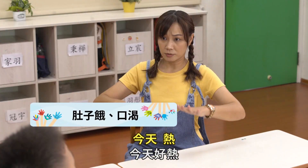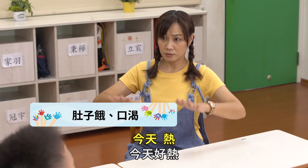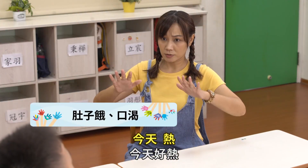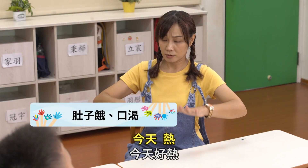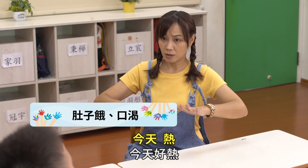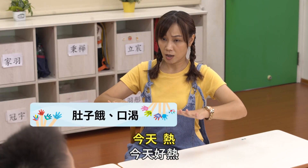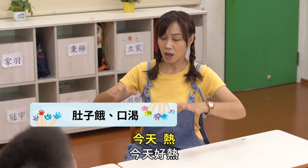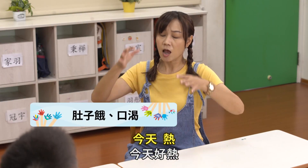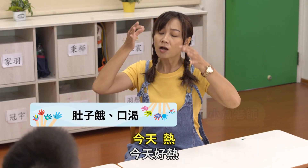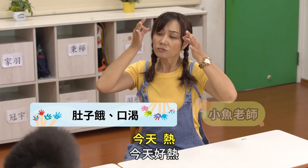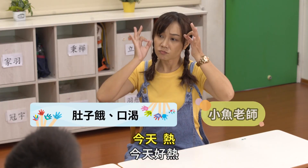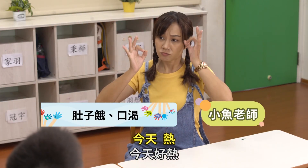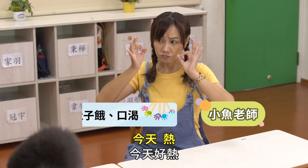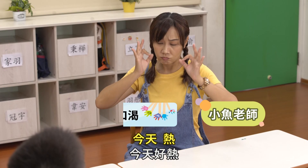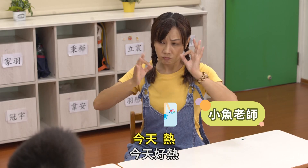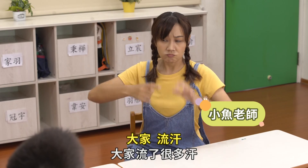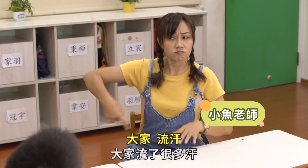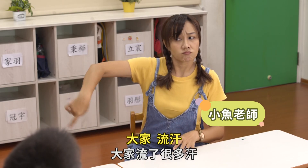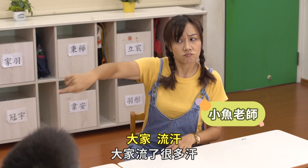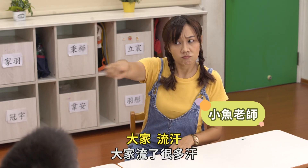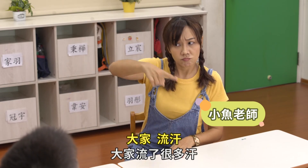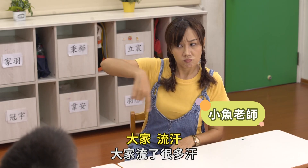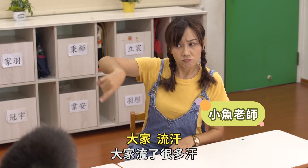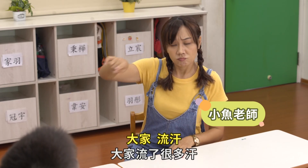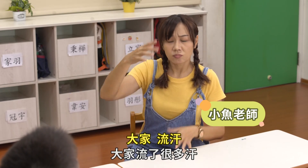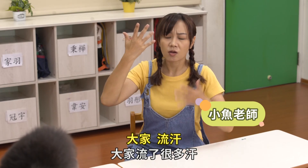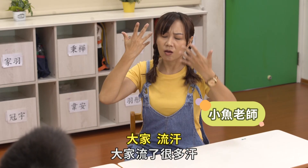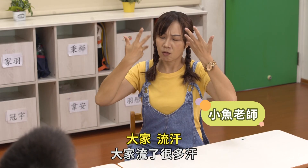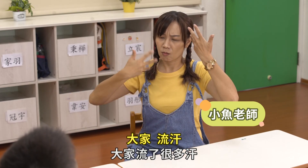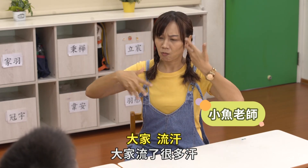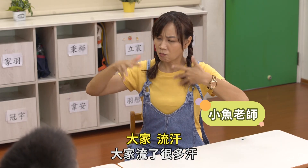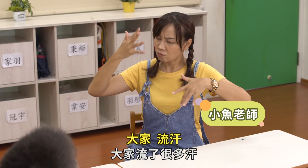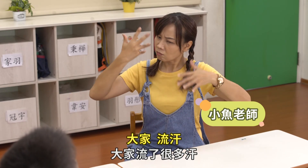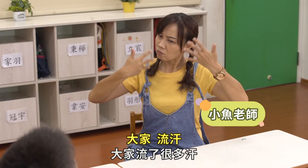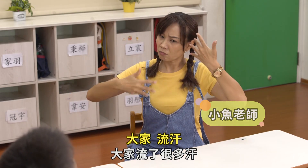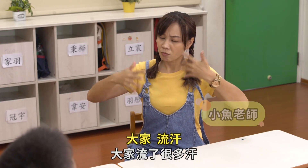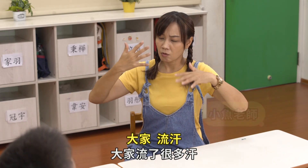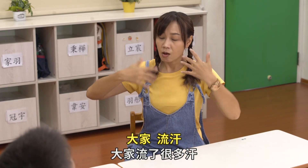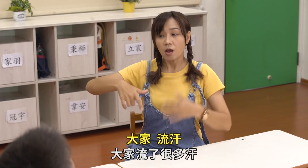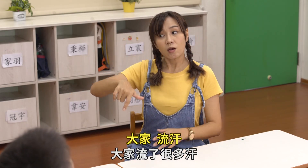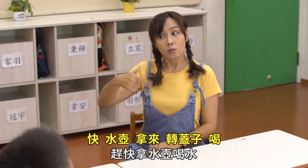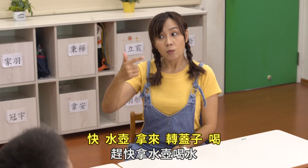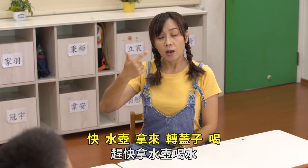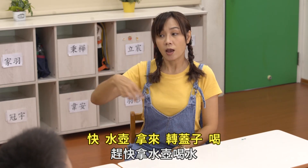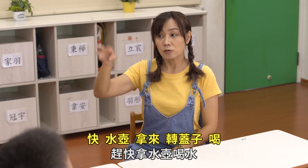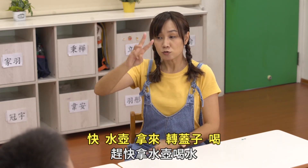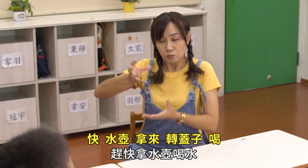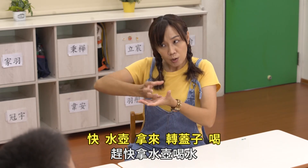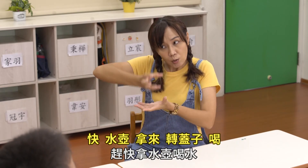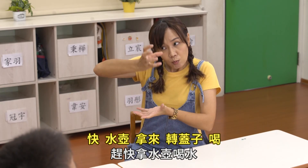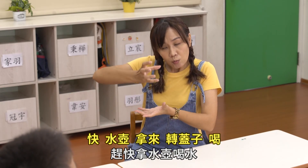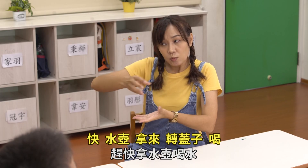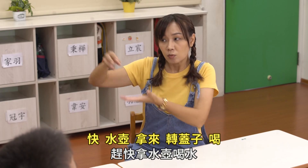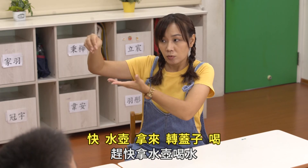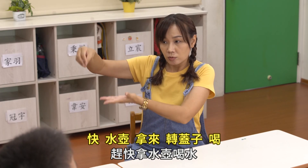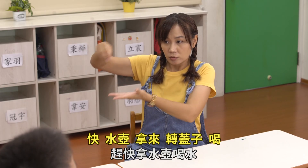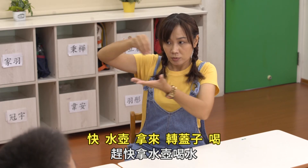今天好热，大家流了很多汗，赶快拿水壶，